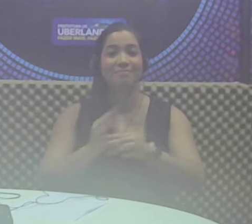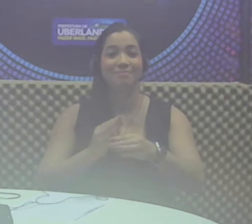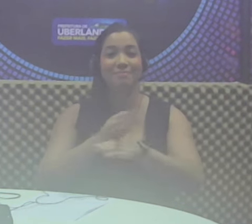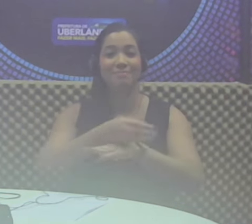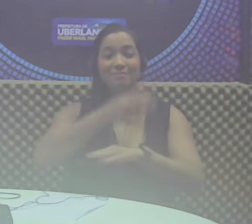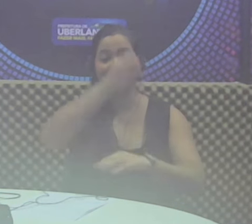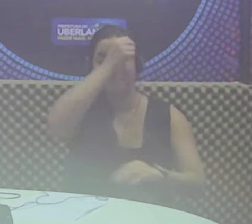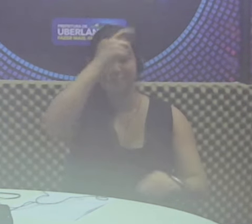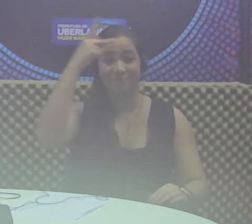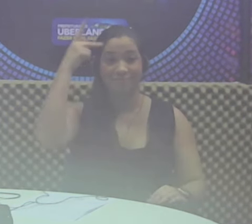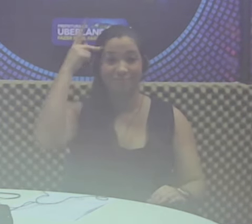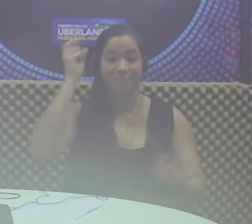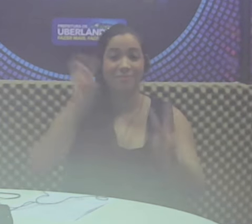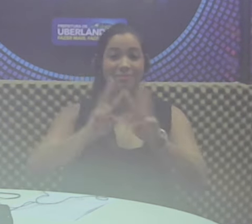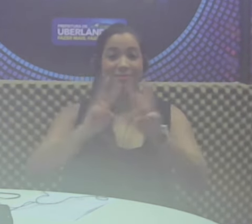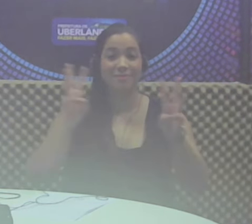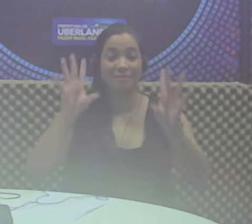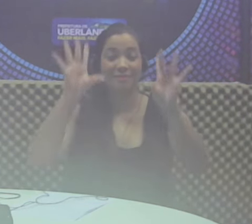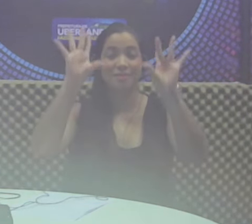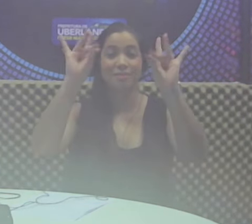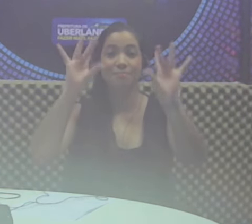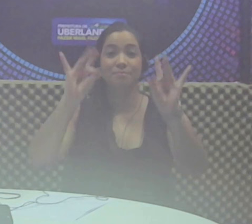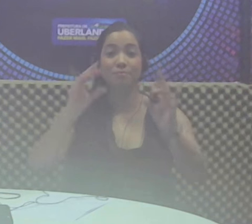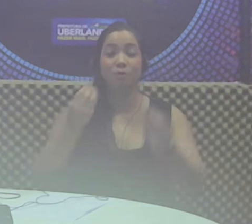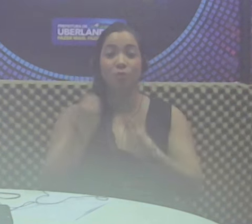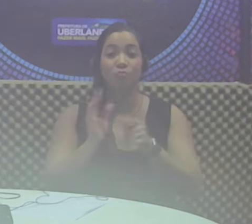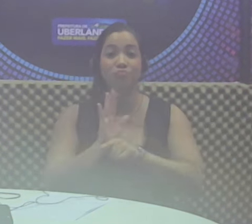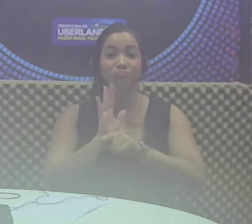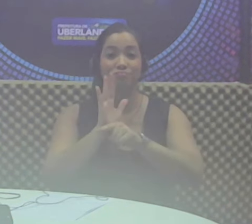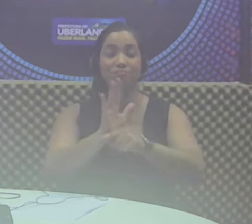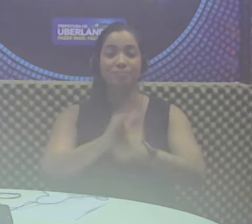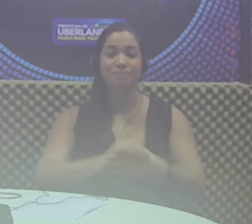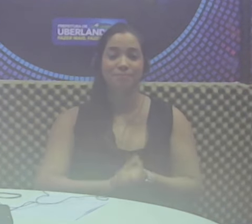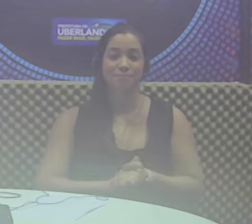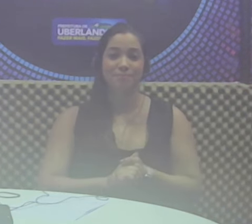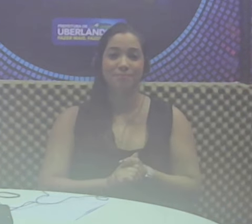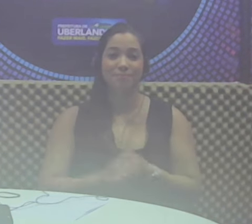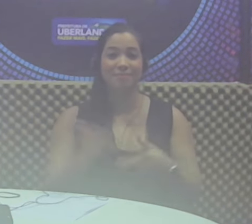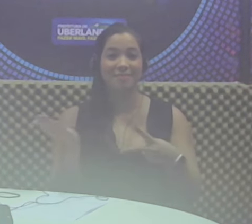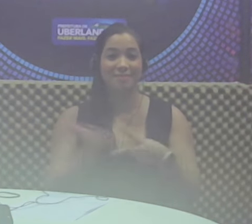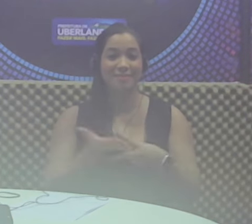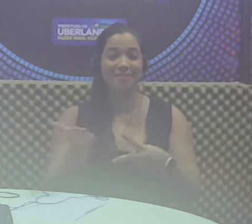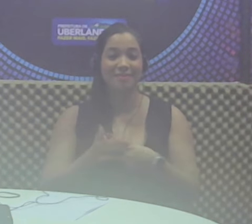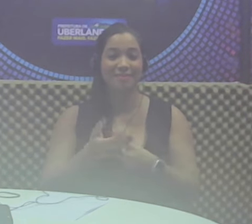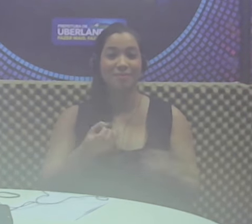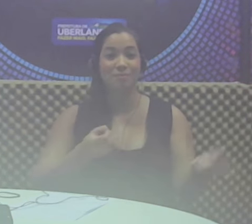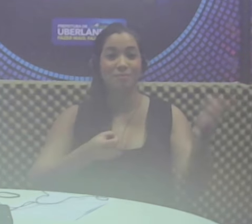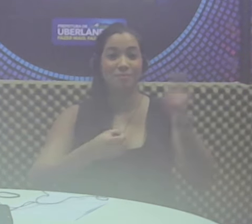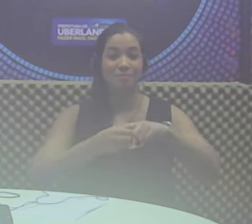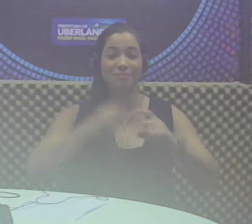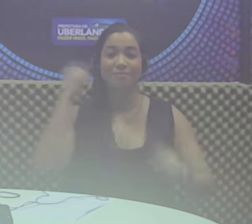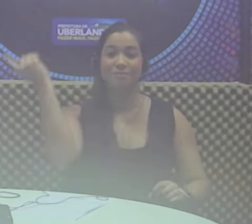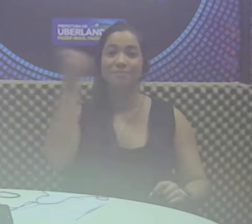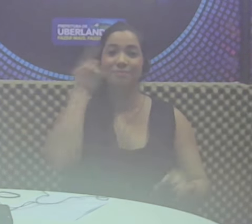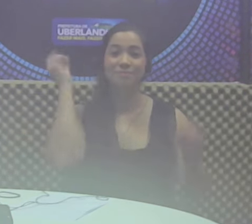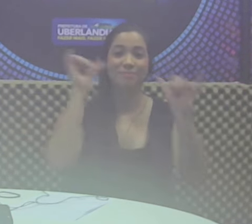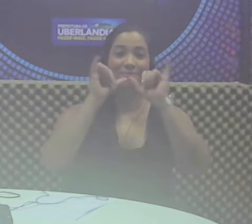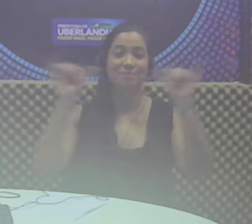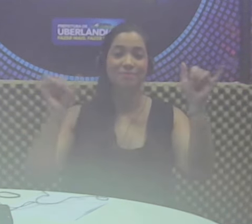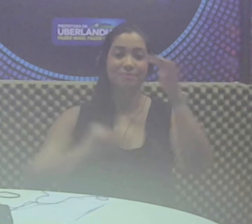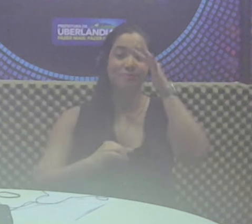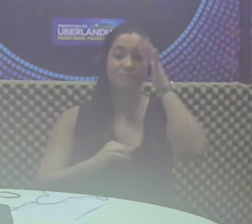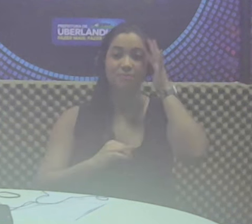Prefeitura e confira os detalhes sobre como participar. Vamos a um breve intervalo e na volta tem o Giro de Notícias.